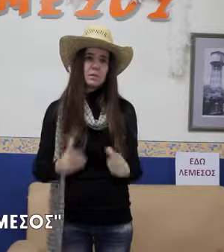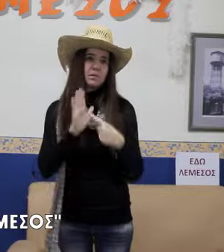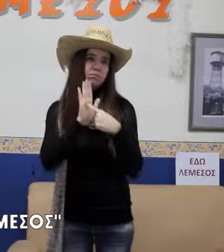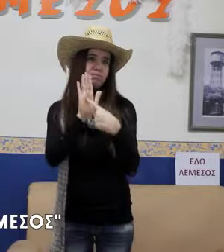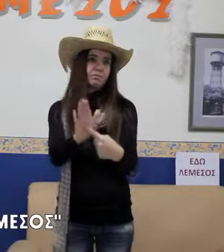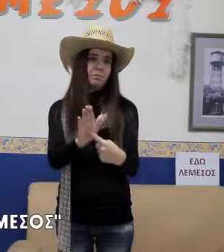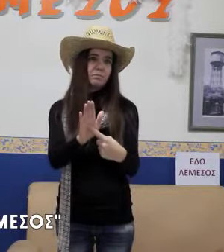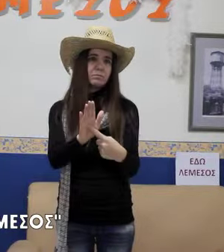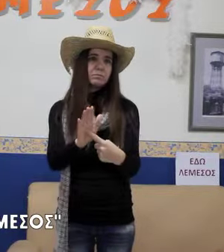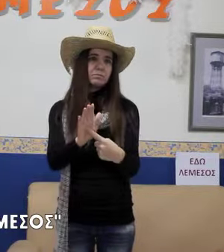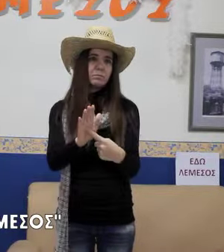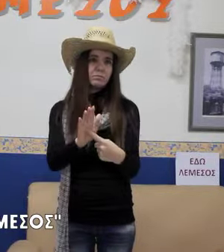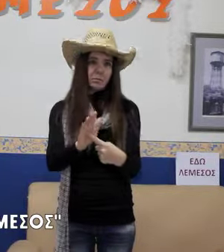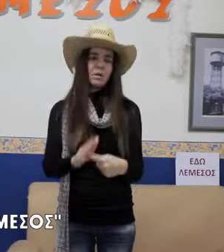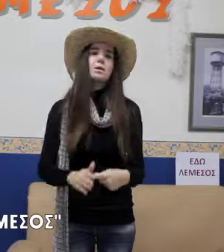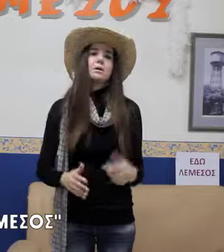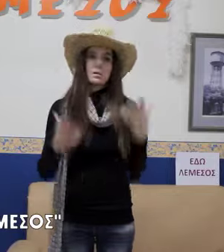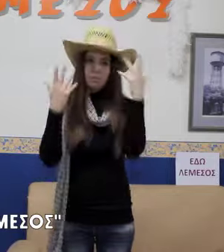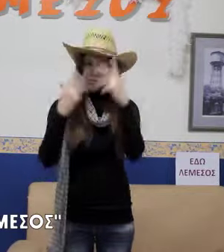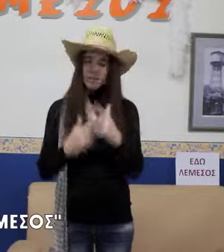από το θεατρικό εργαστήρι